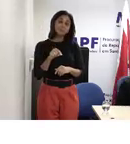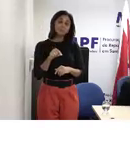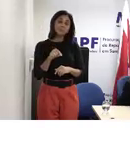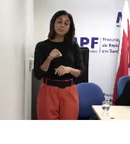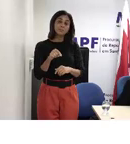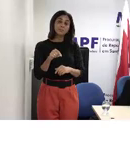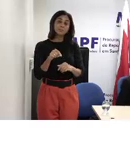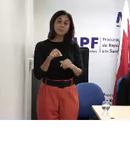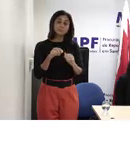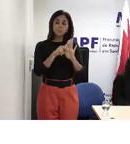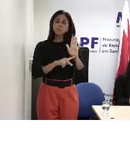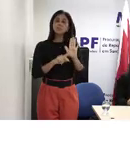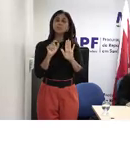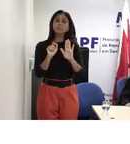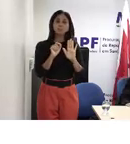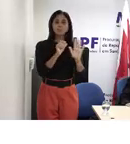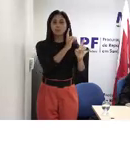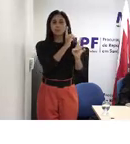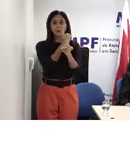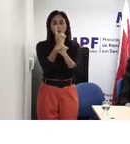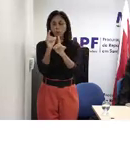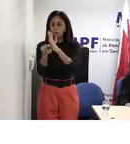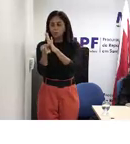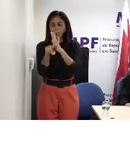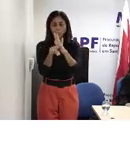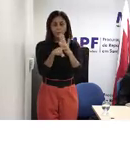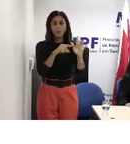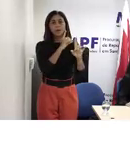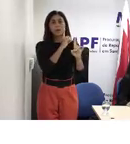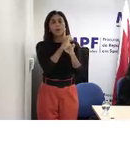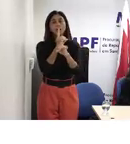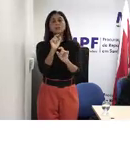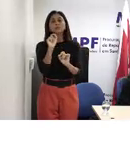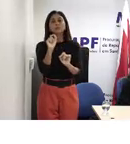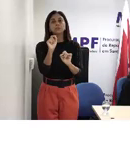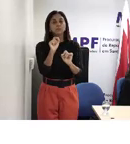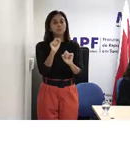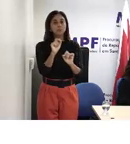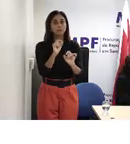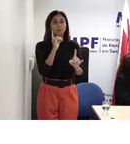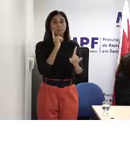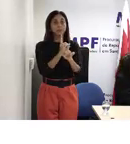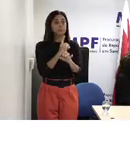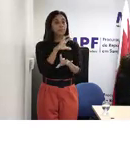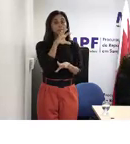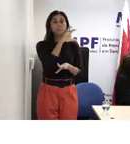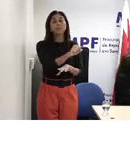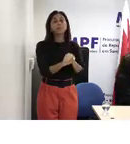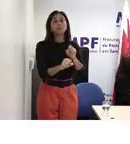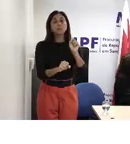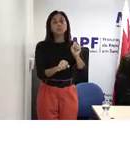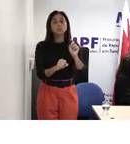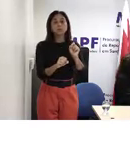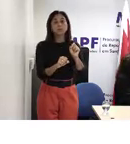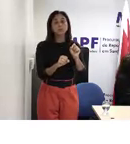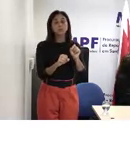o Dr Pedro coordenando a equipe dele de investigação conseguiu realizar um flagrante aqui em Alenquer aqui quando eu digo aqui